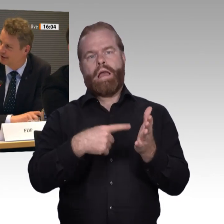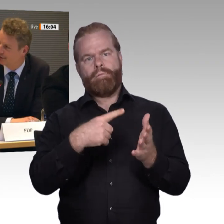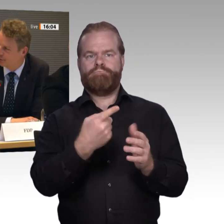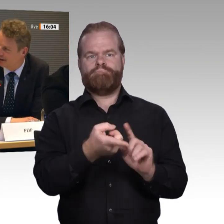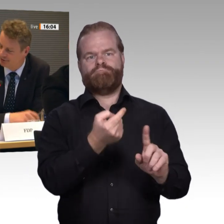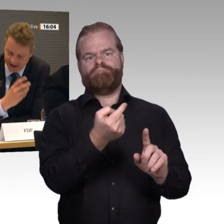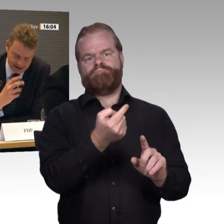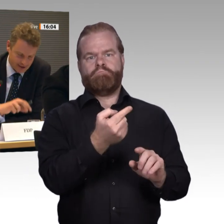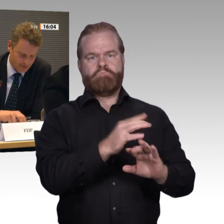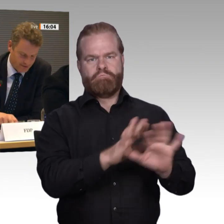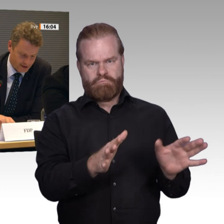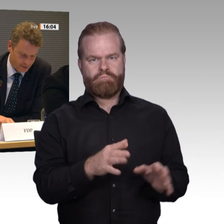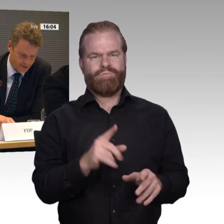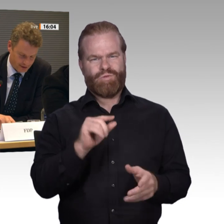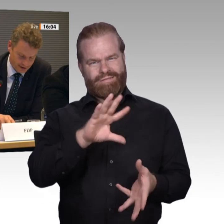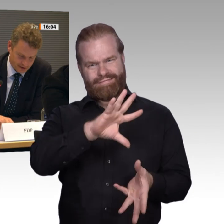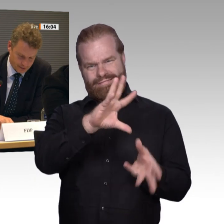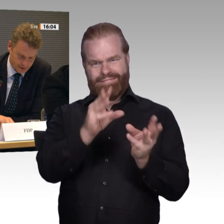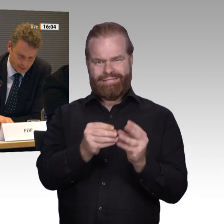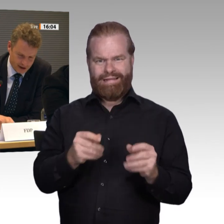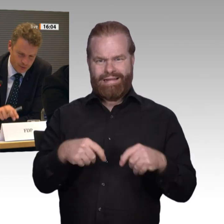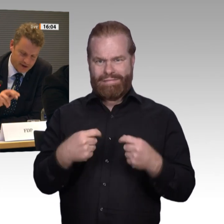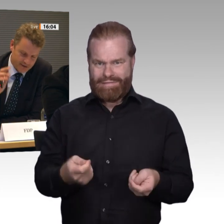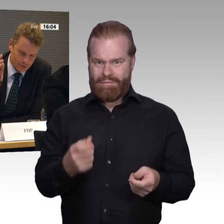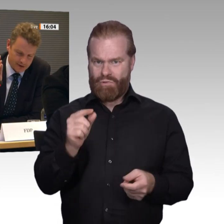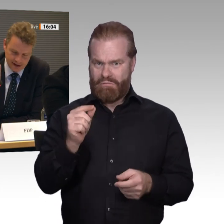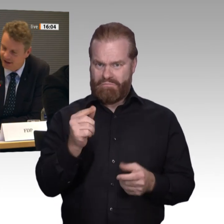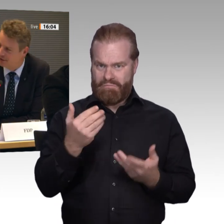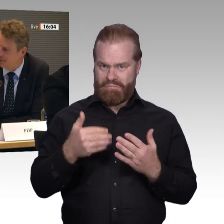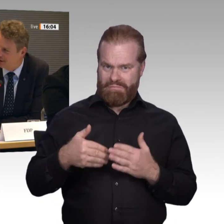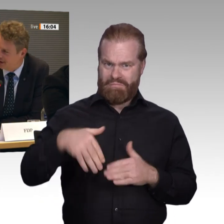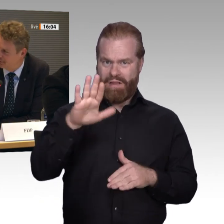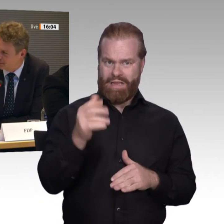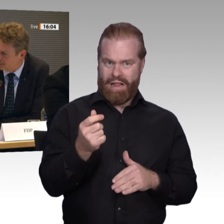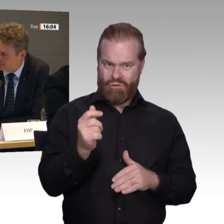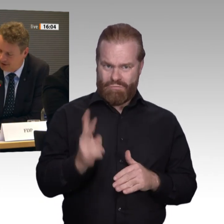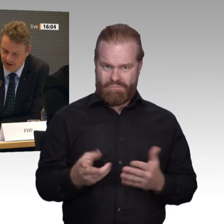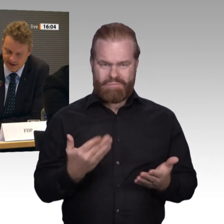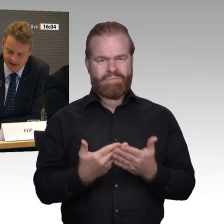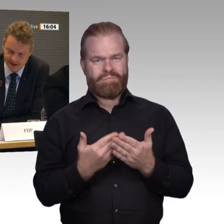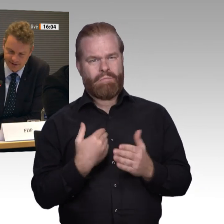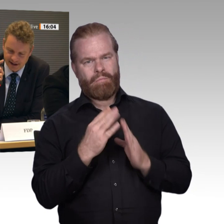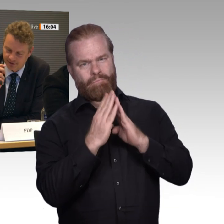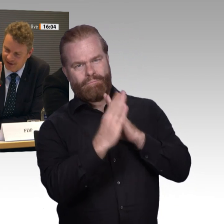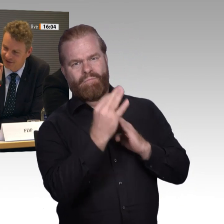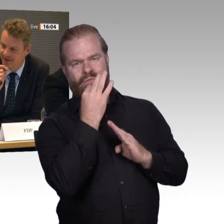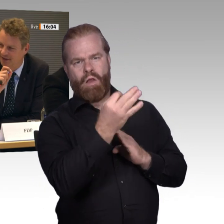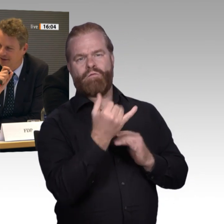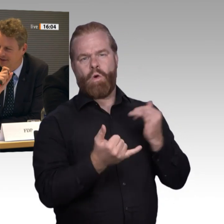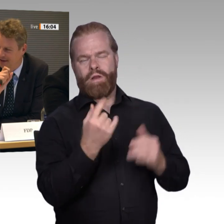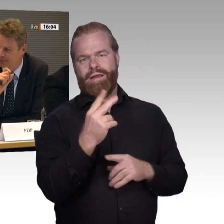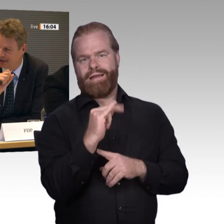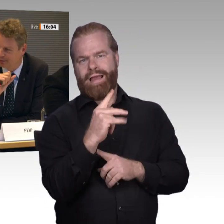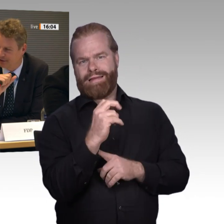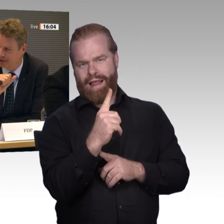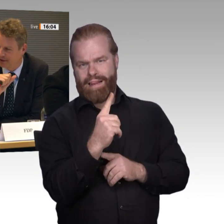Frau Krickel, noch mal die Frage auch, wie sieht der Deutsche Städte- und Gemeindebund das? Und dann an Sie drei, Frau Offer, Frau Krickel, Herr Keller, die Frage, was sind denn